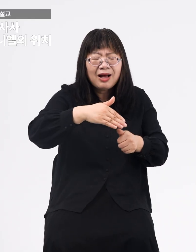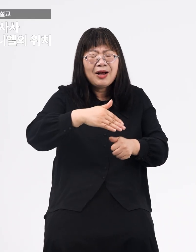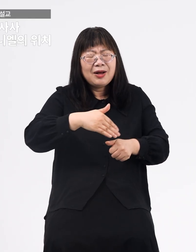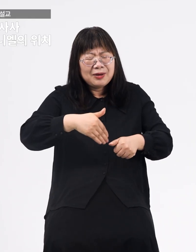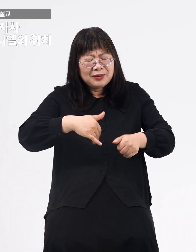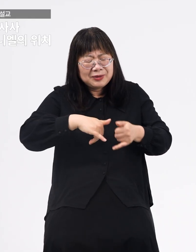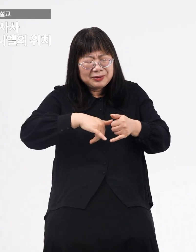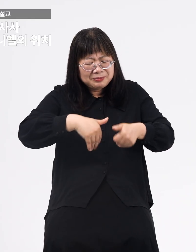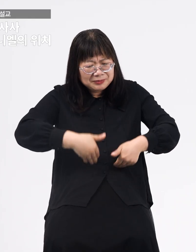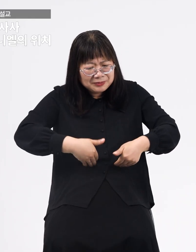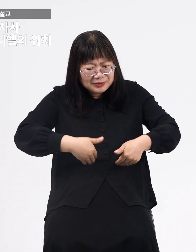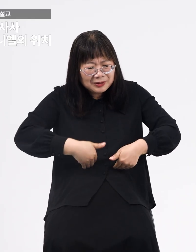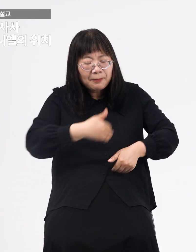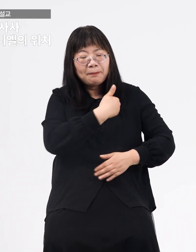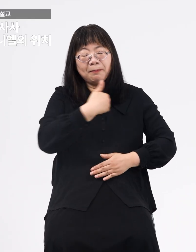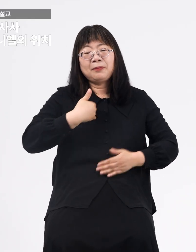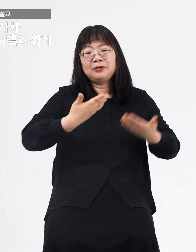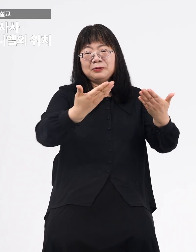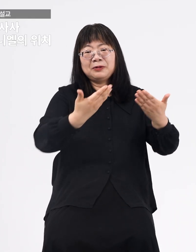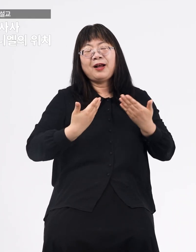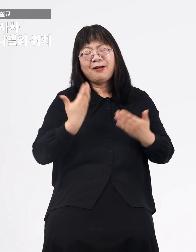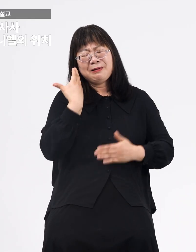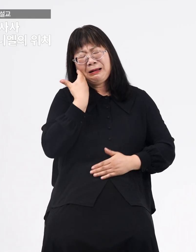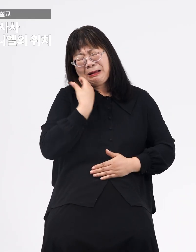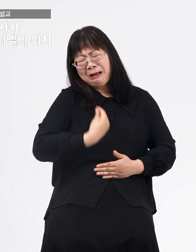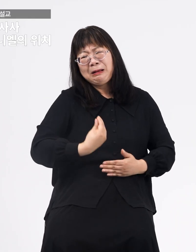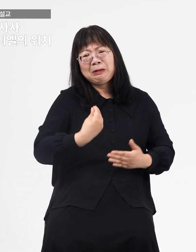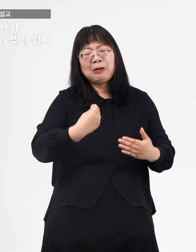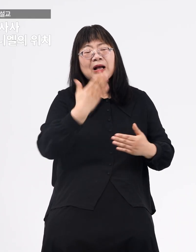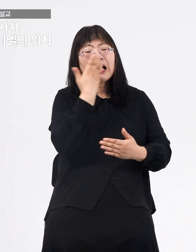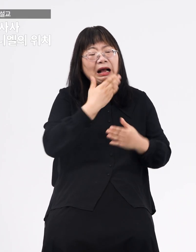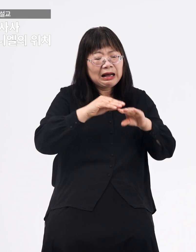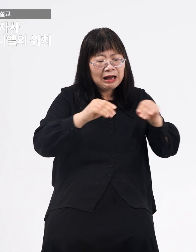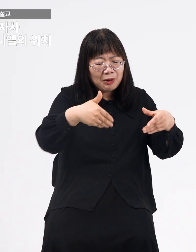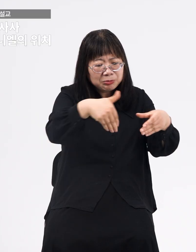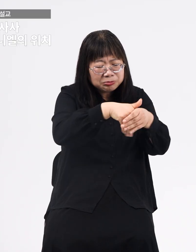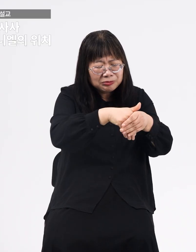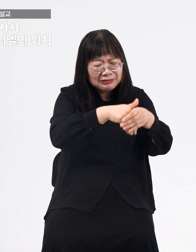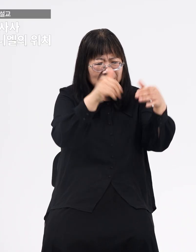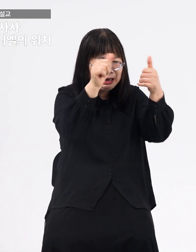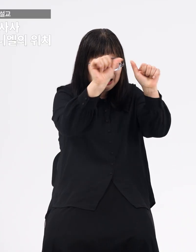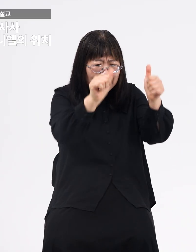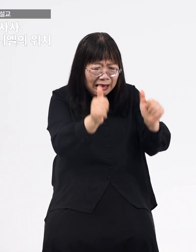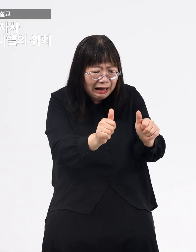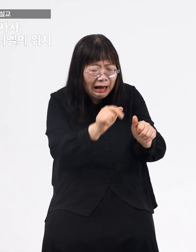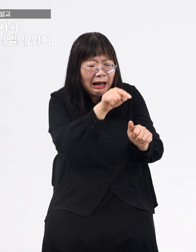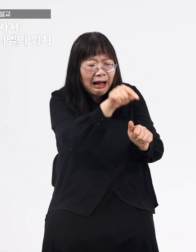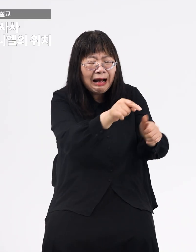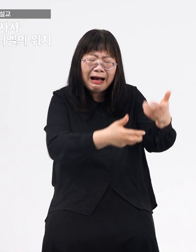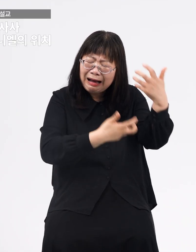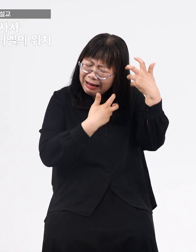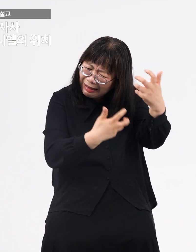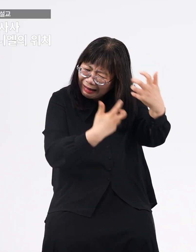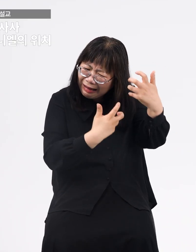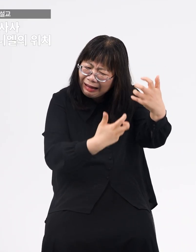니즈를 만족시켜주는 매력 있는 문화와 신들에 취해 있다가